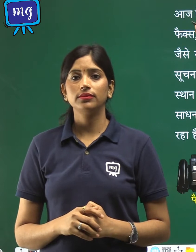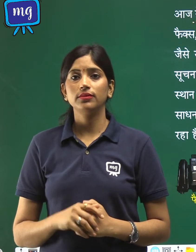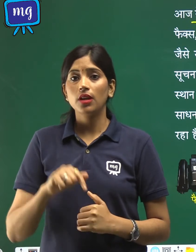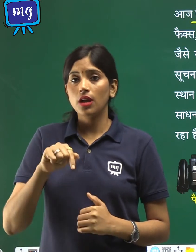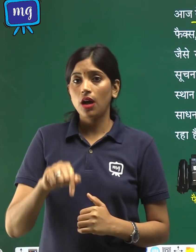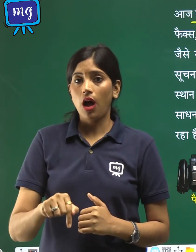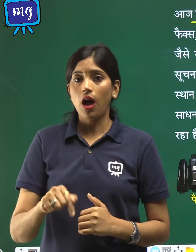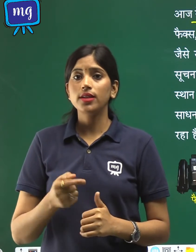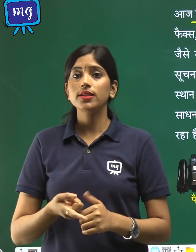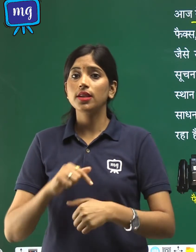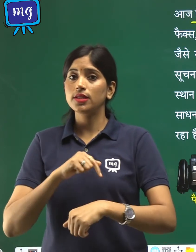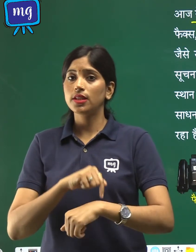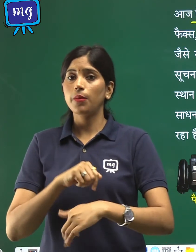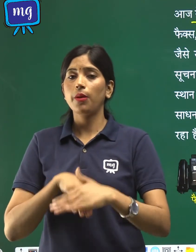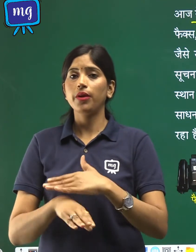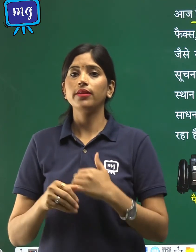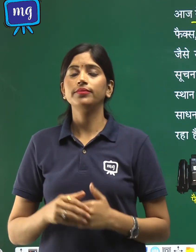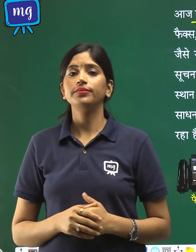आज के समय